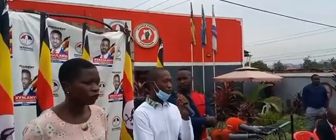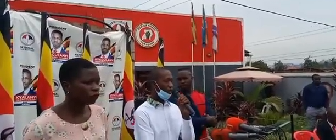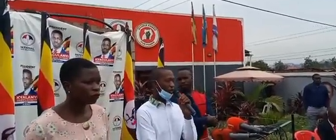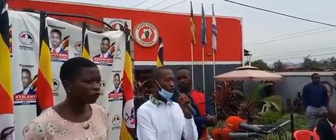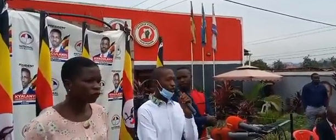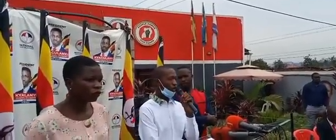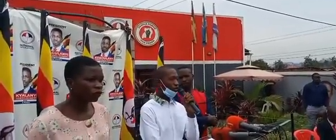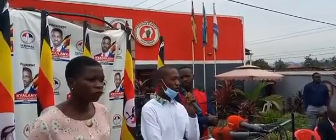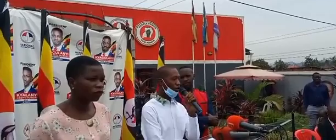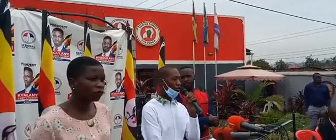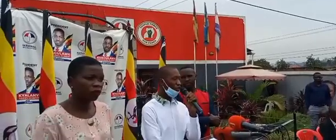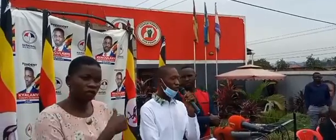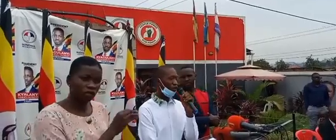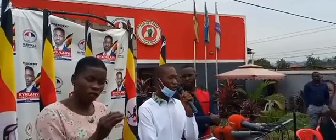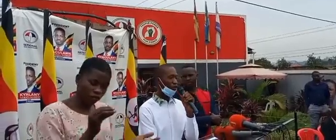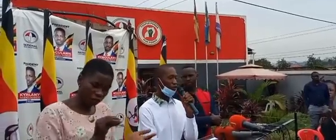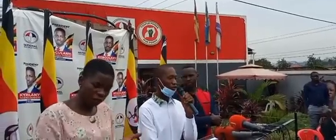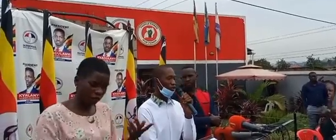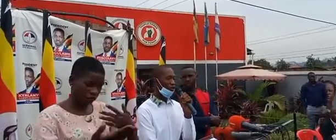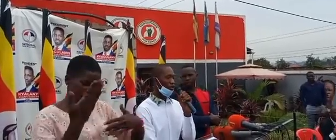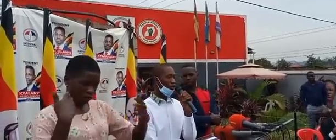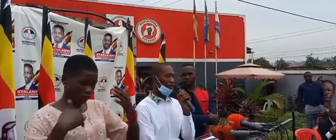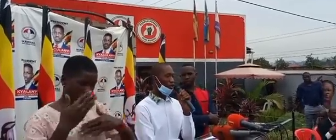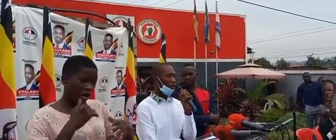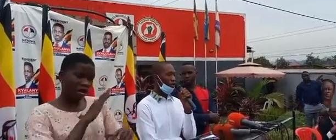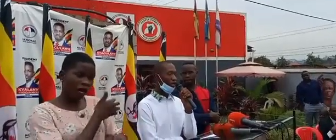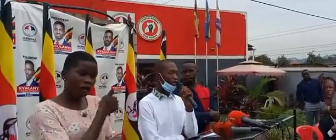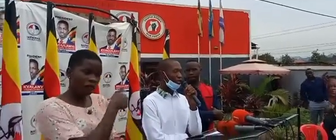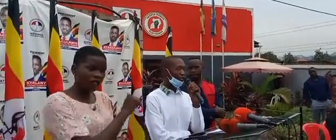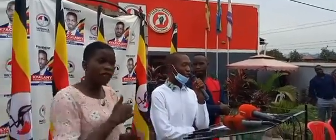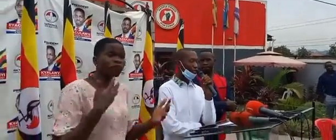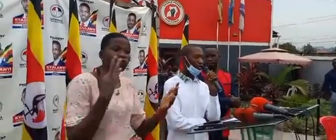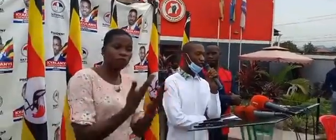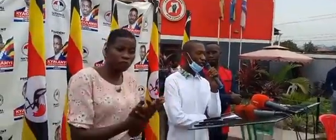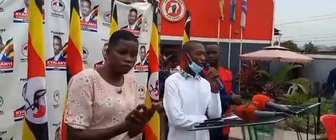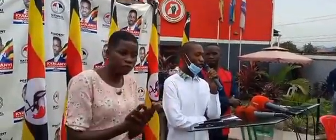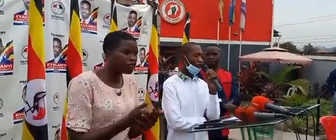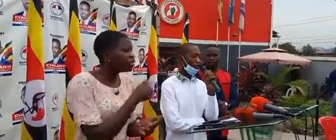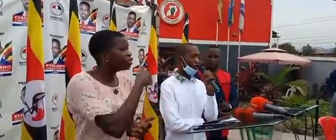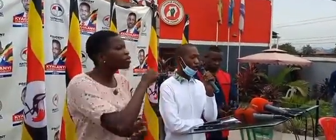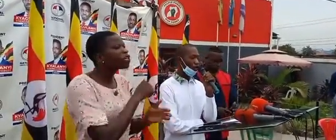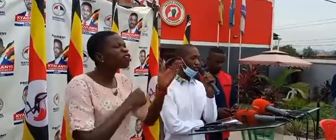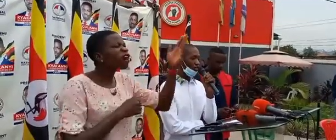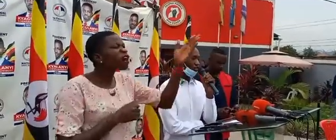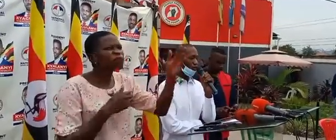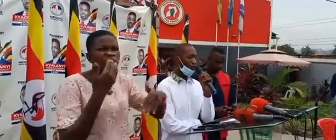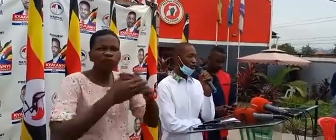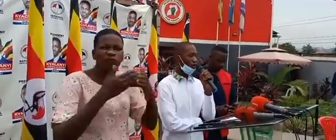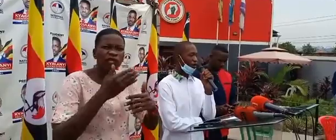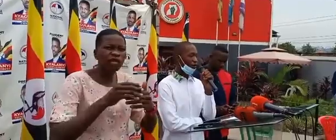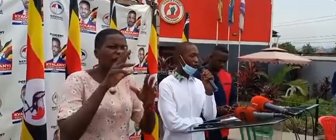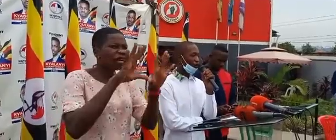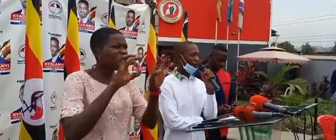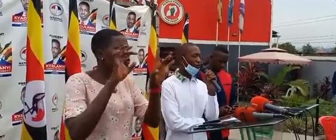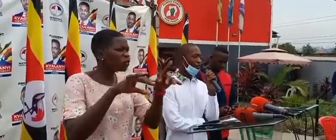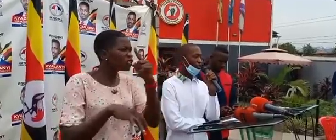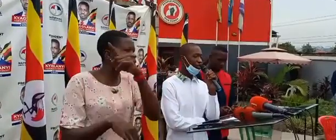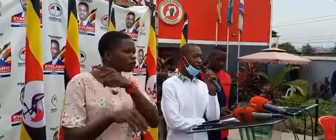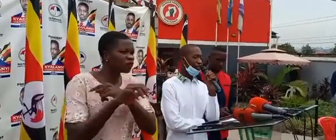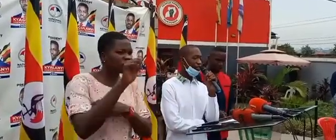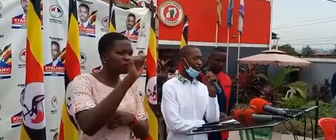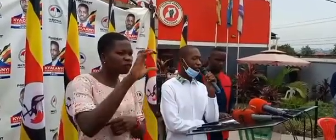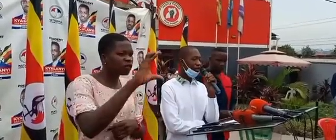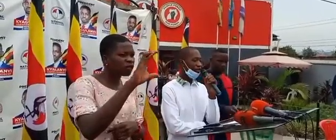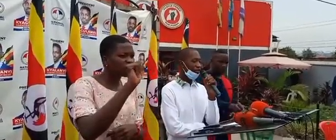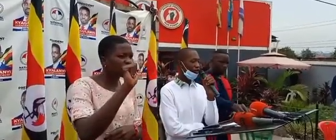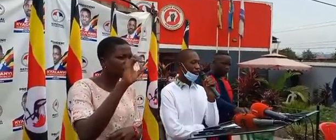kati zira ku nsonga y'okuwambibwa kwange nali sayidizaawo okumpi kwa kashiya nga ndi mukola emirimu